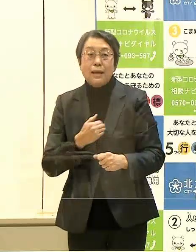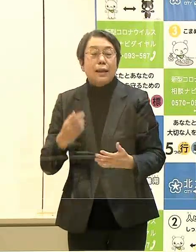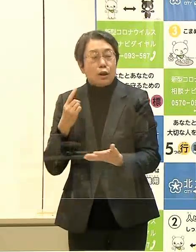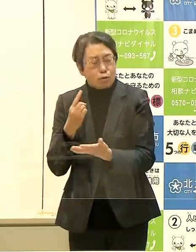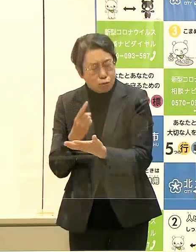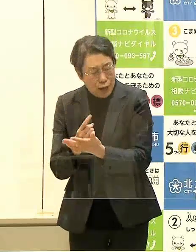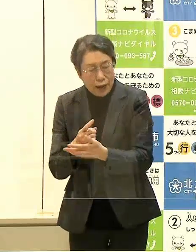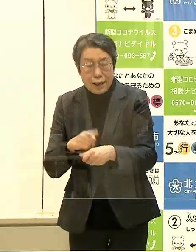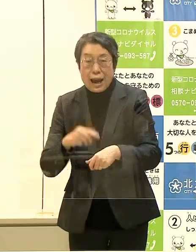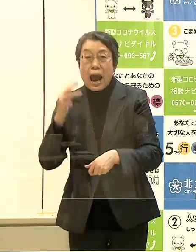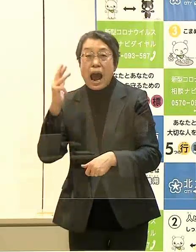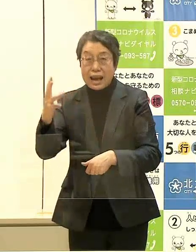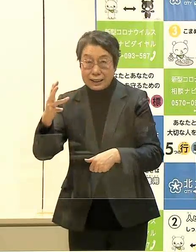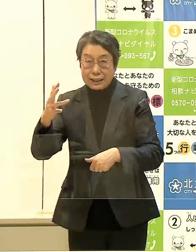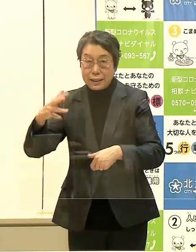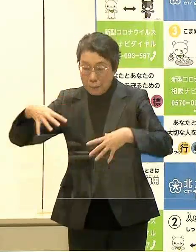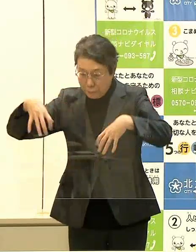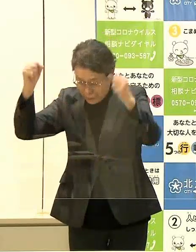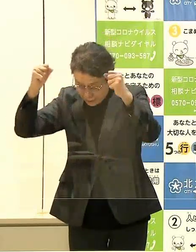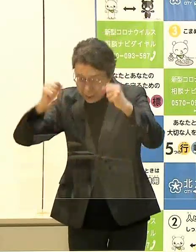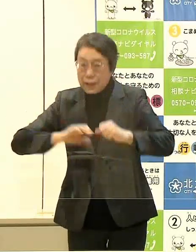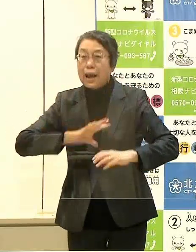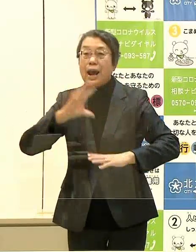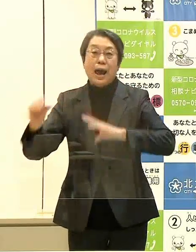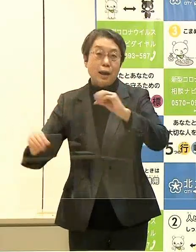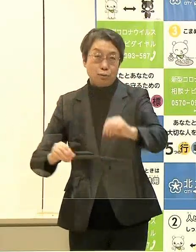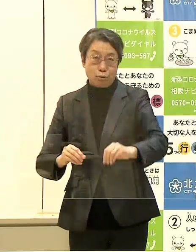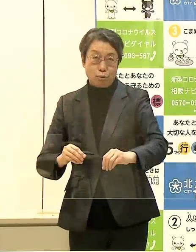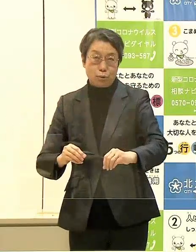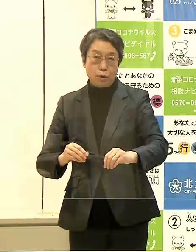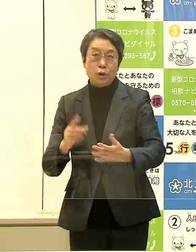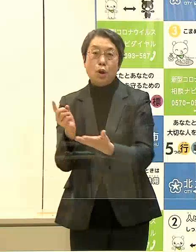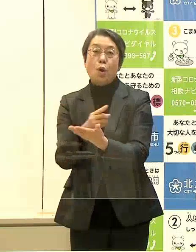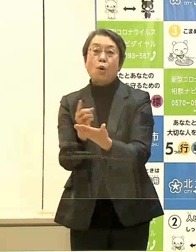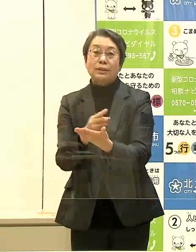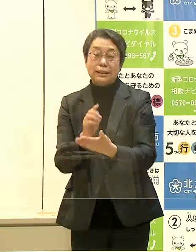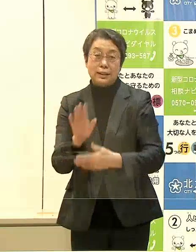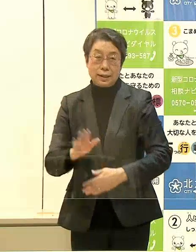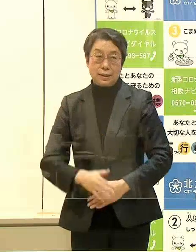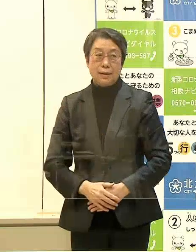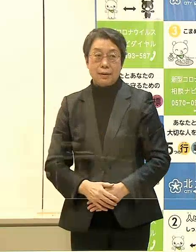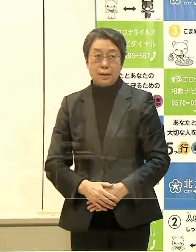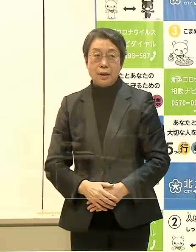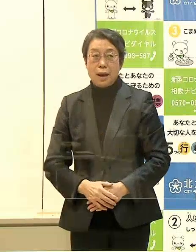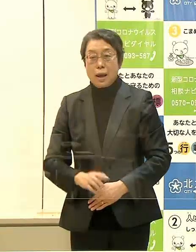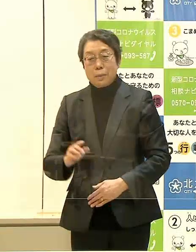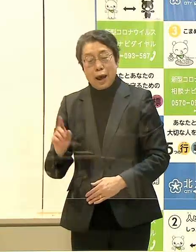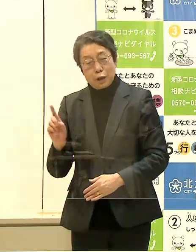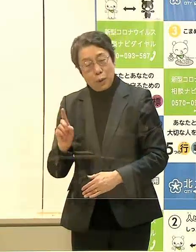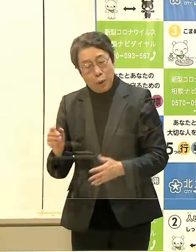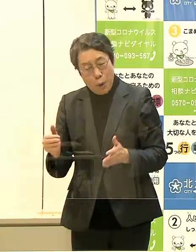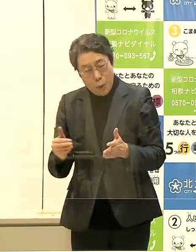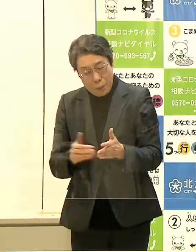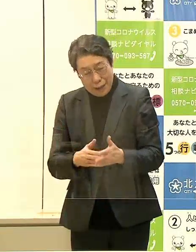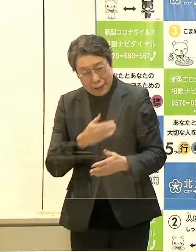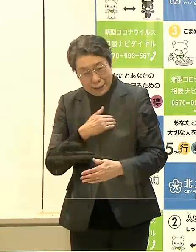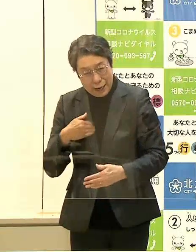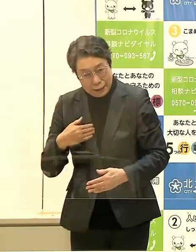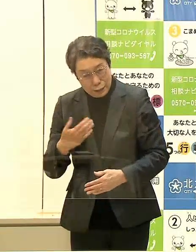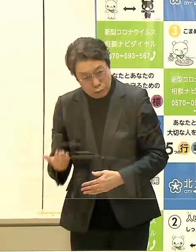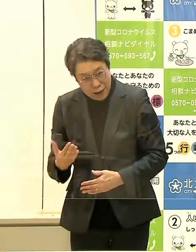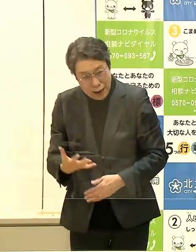時には消灯して帰るという風にしようという行われているところでありますどこまでできるか正直